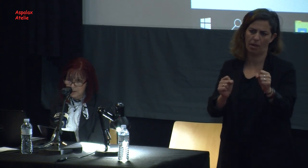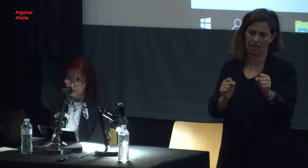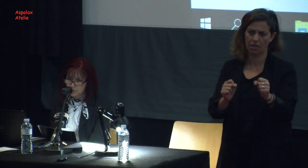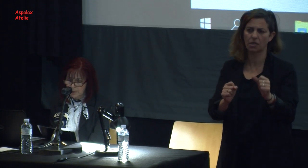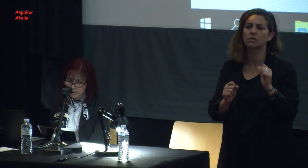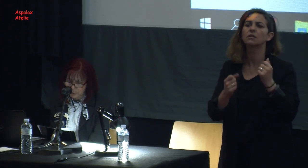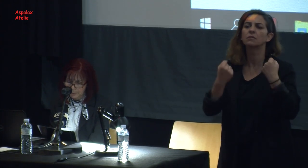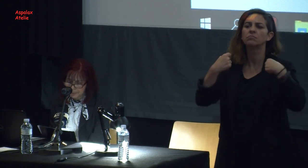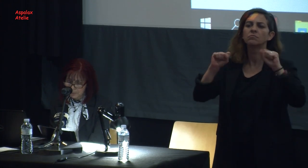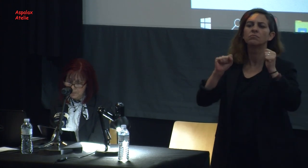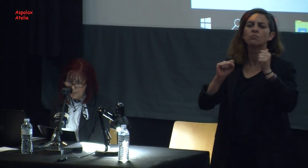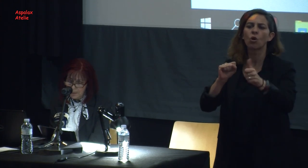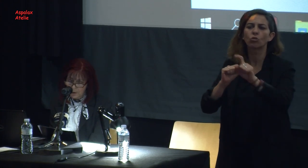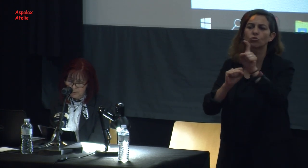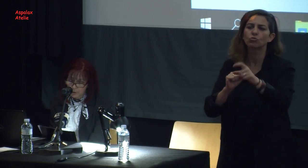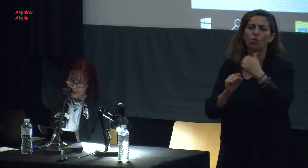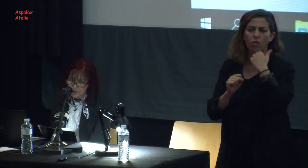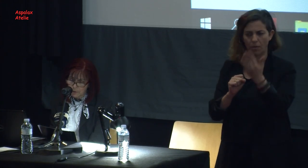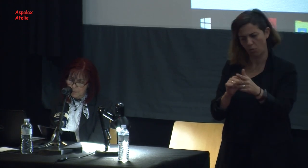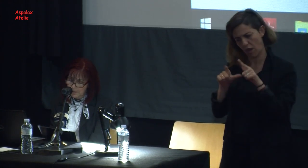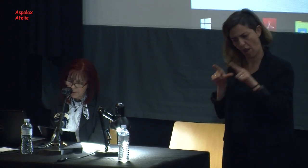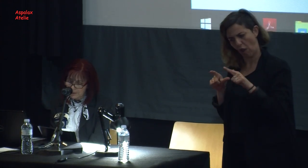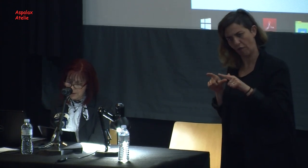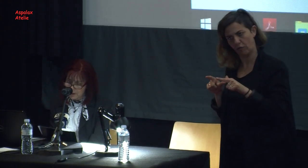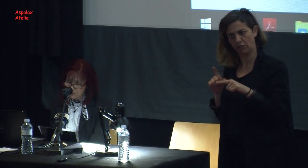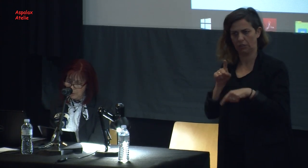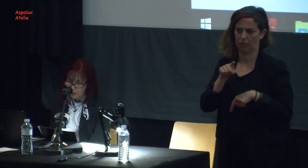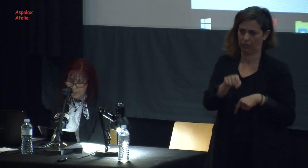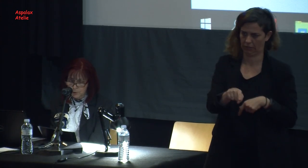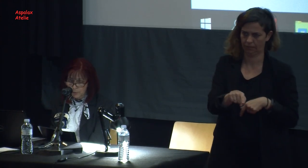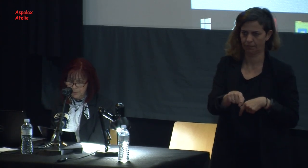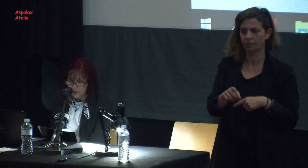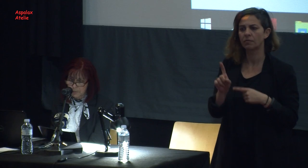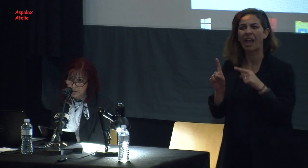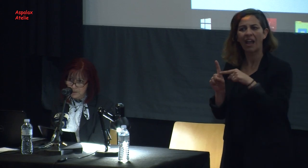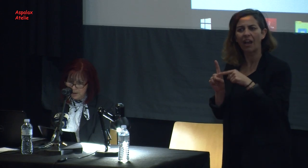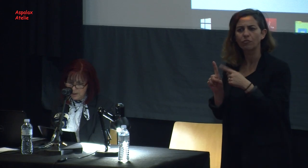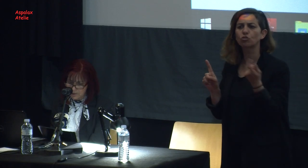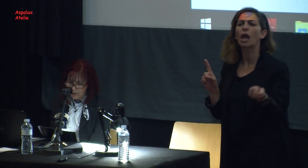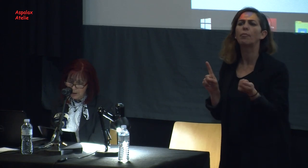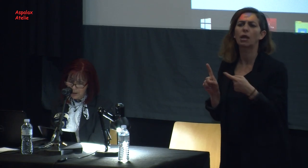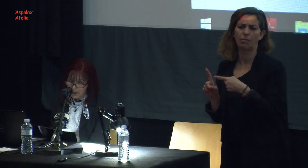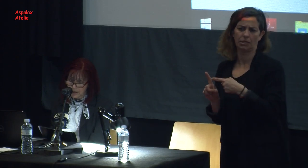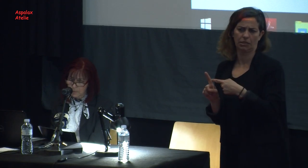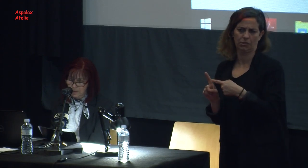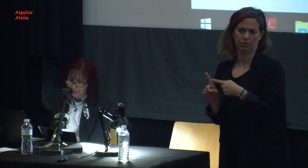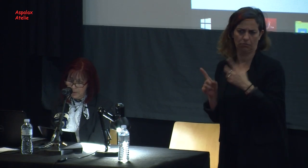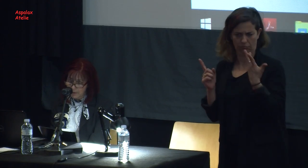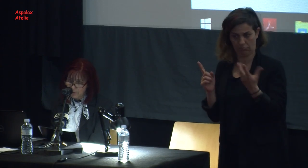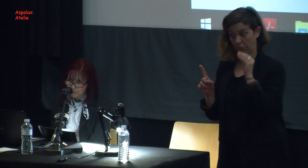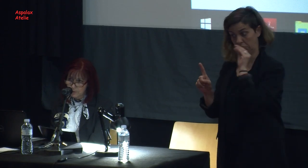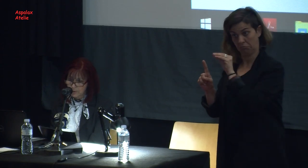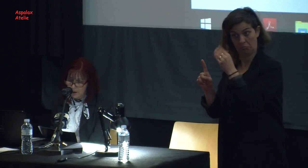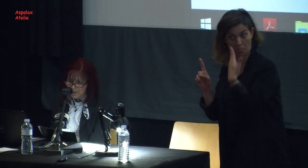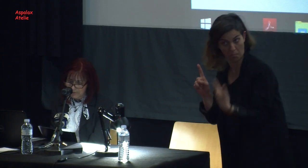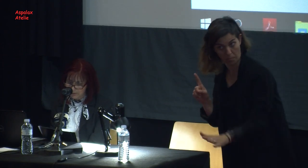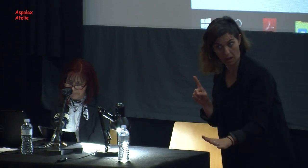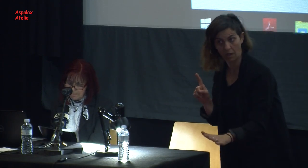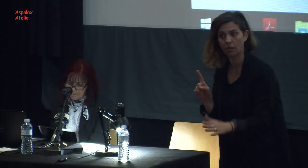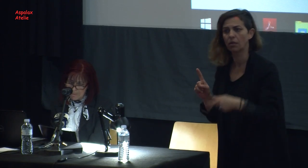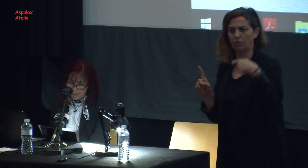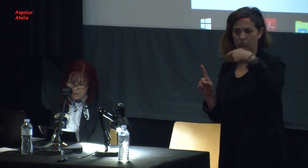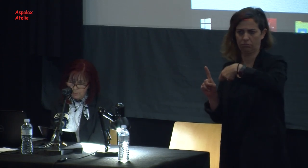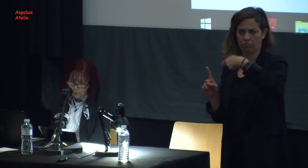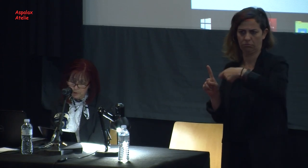αυτόνομη διαχείριση της ζωής του. Φροντιστής είναι ο επαγγελματίας, ο οποίος προσφέρει υπηρεσίες, είναι εκπαιδευμένος και